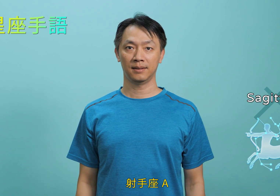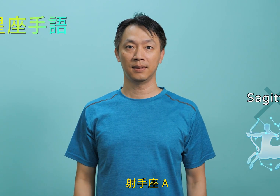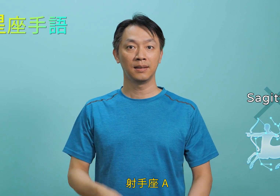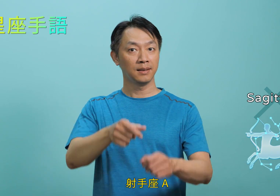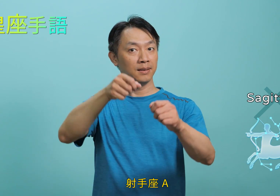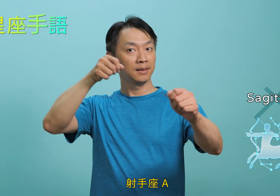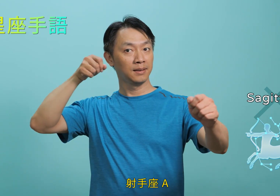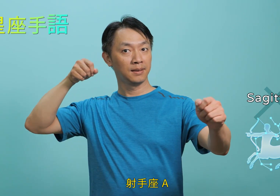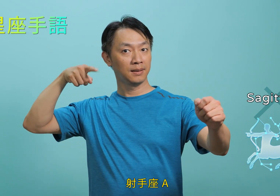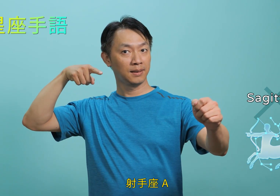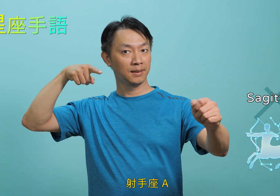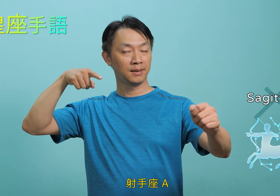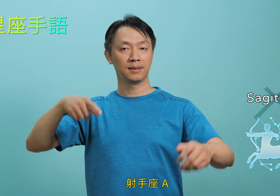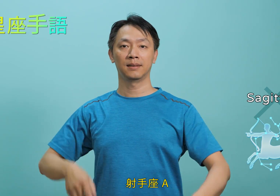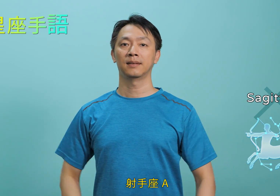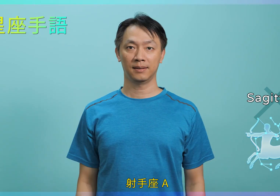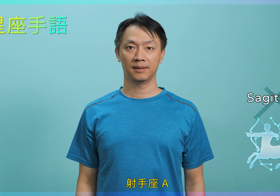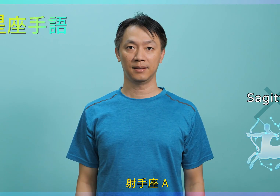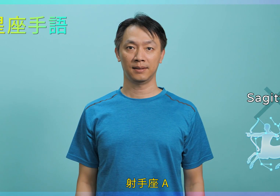射手座 A，